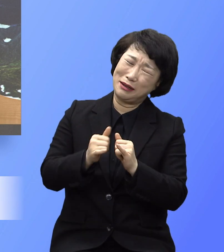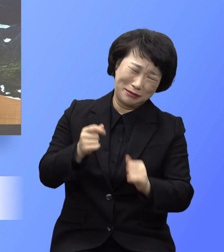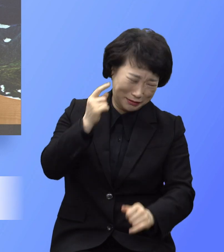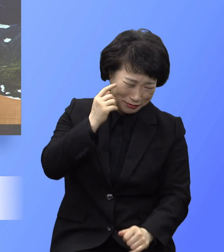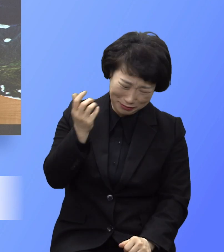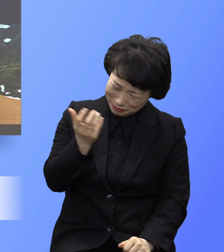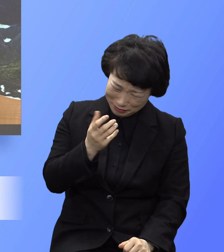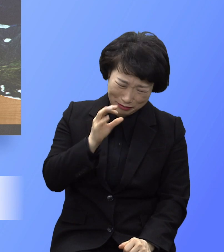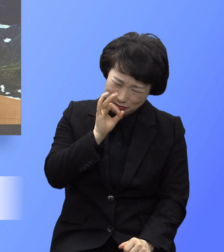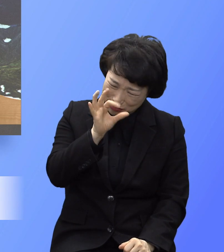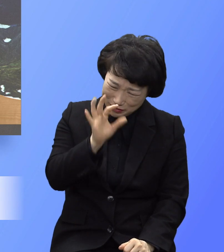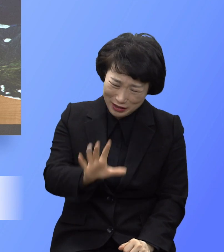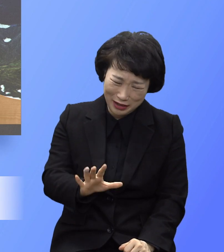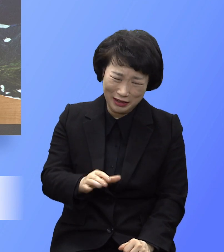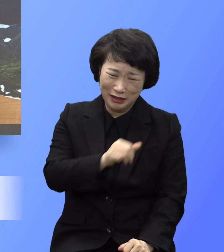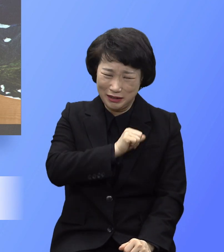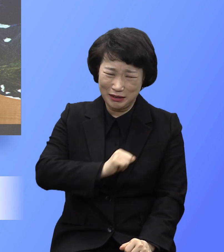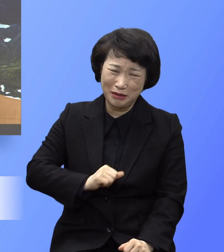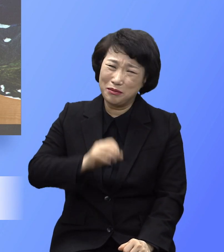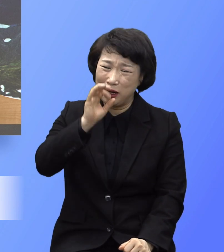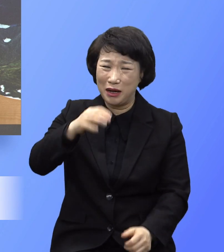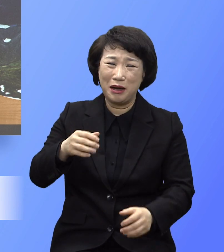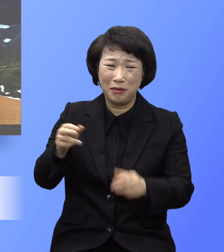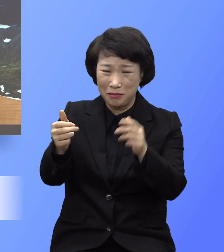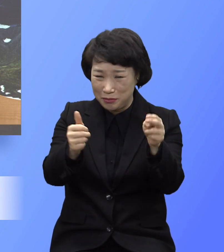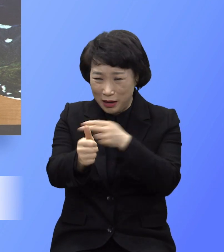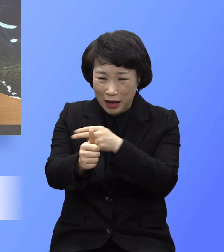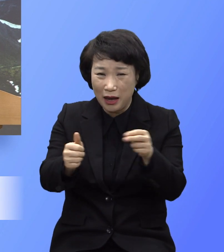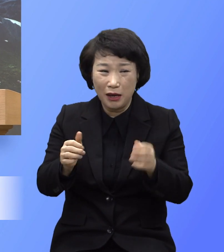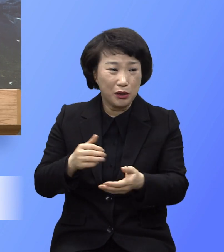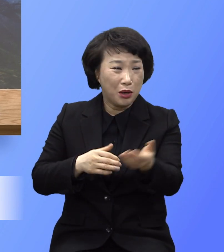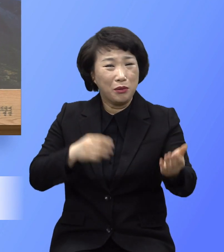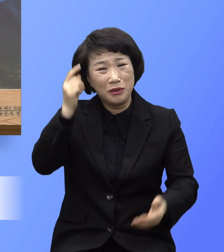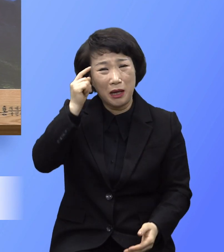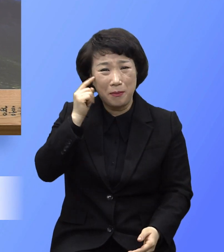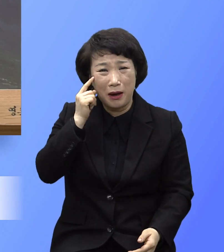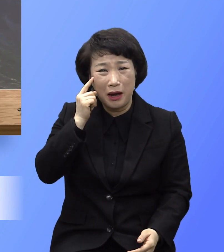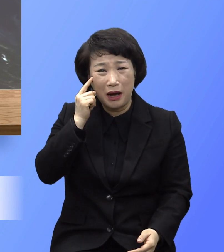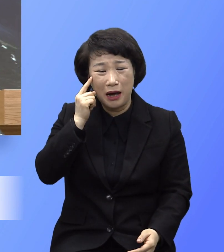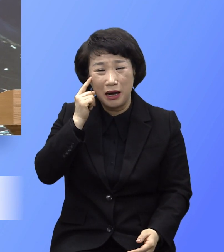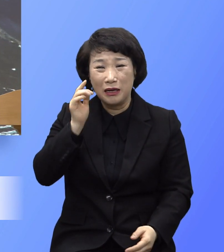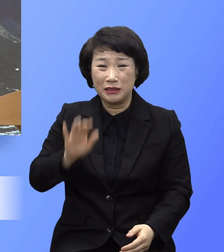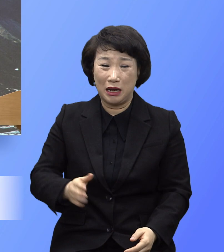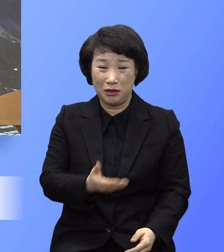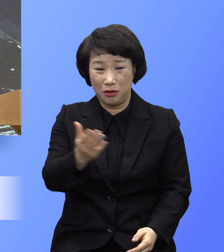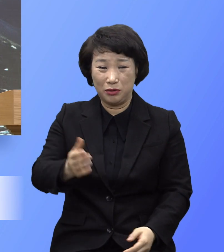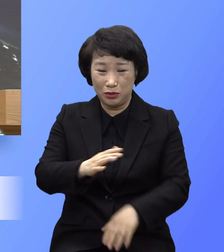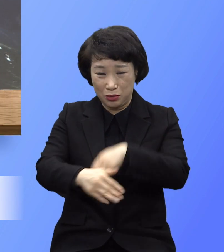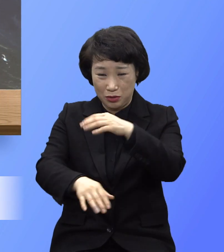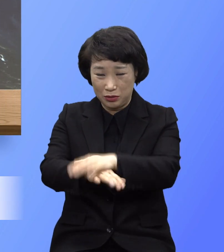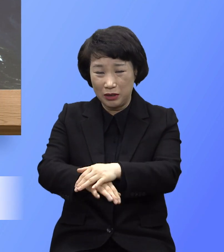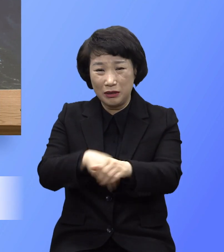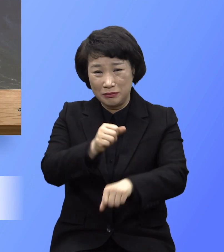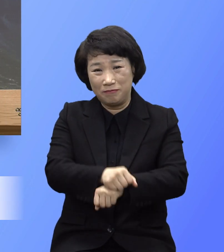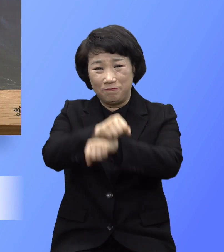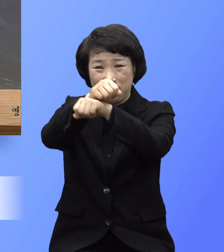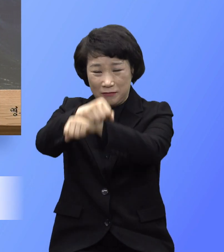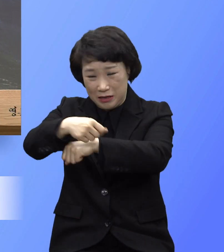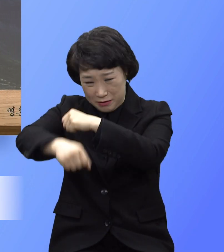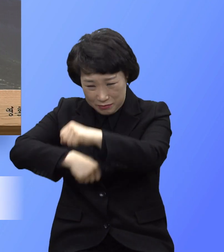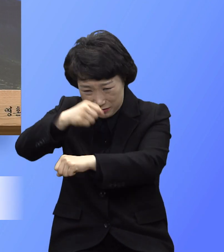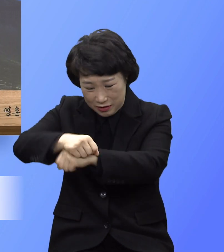상상할 수 없는 견딜 수 없는 매 생각해 보세요. 두 손을 갖다가 딱 말뚝에다가